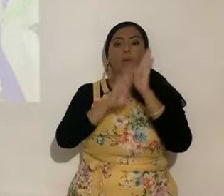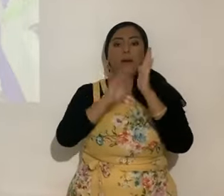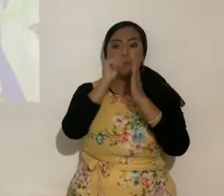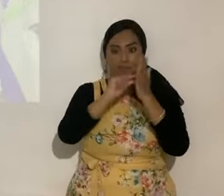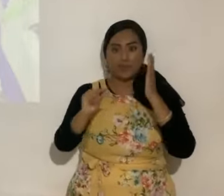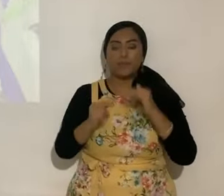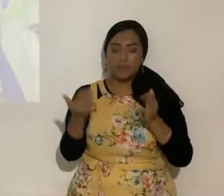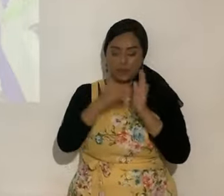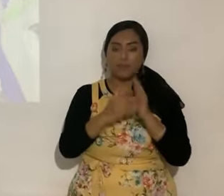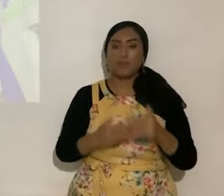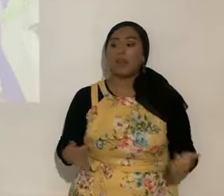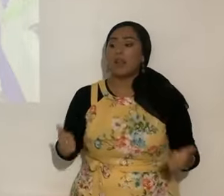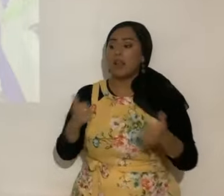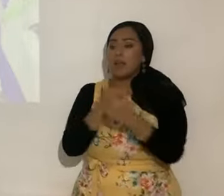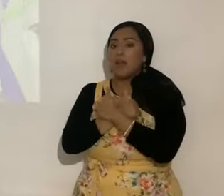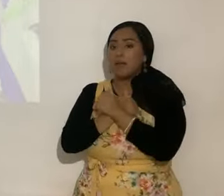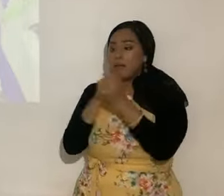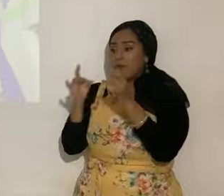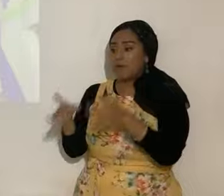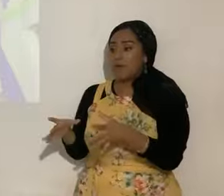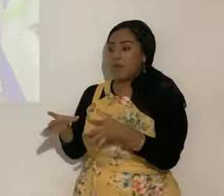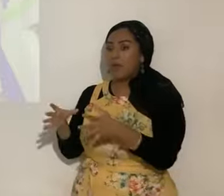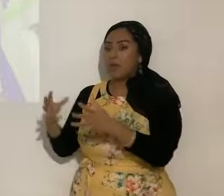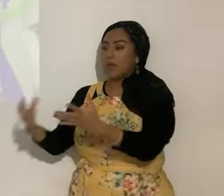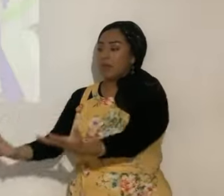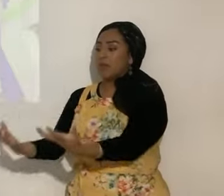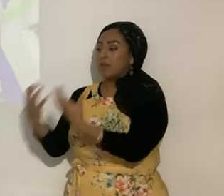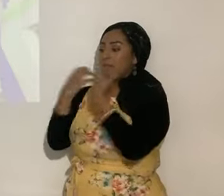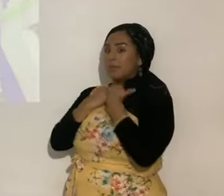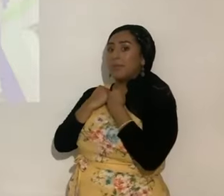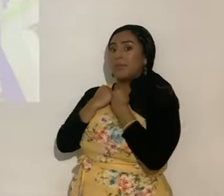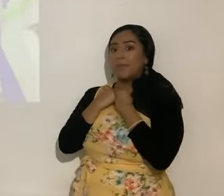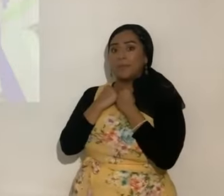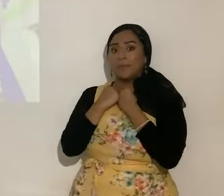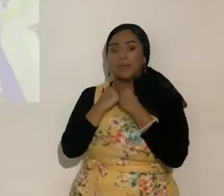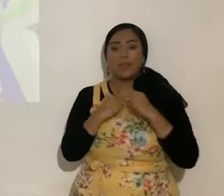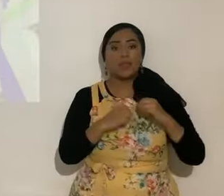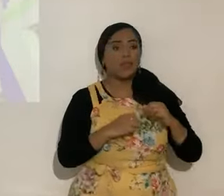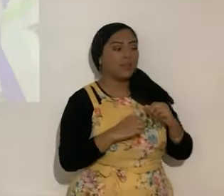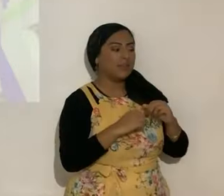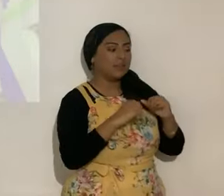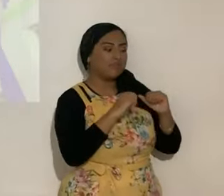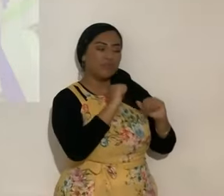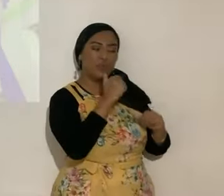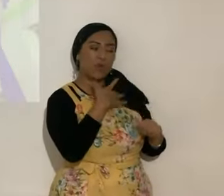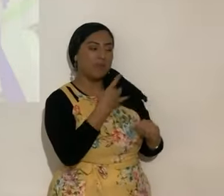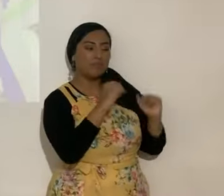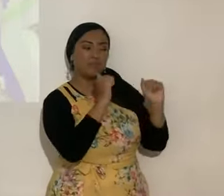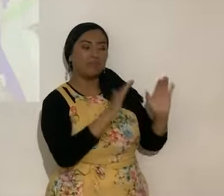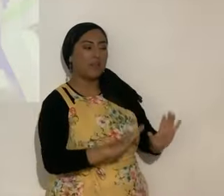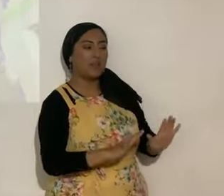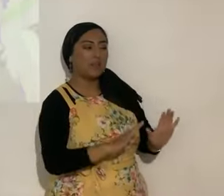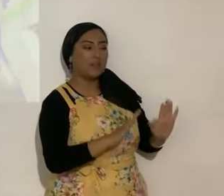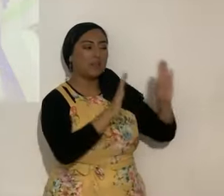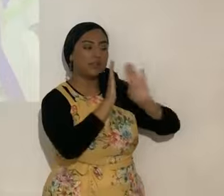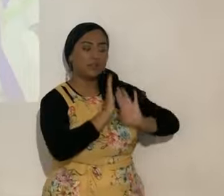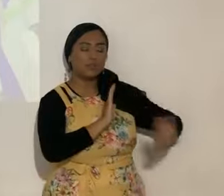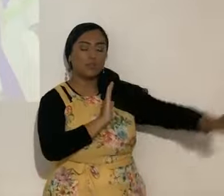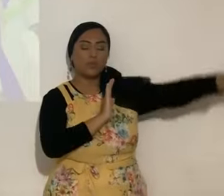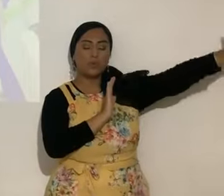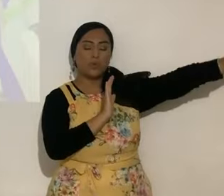Amó la maldición y ésta le sobrevino. No quiso la bendición y ésta se